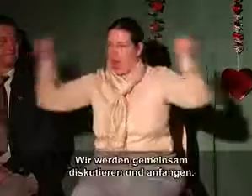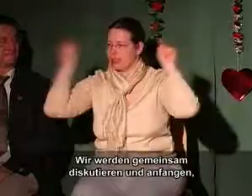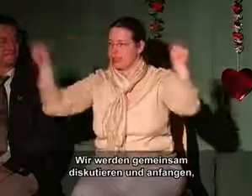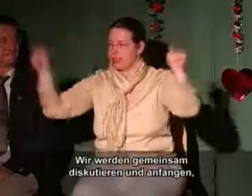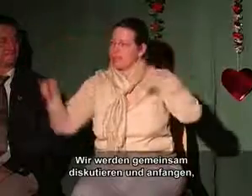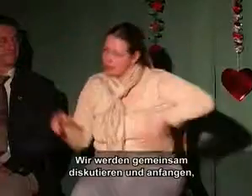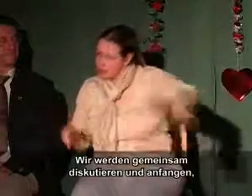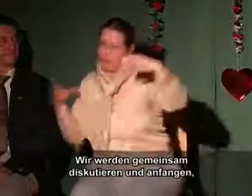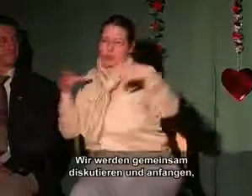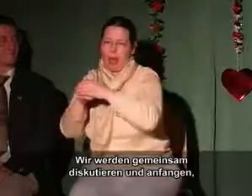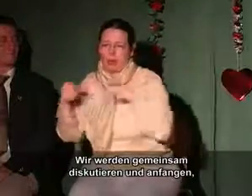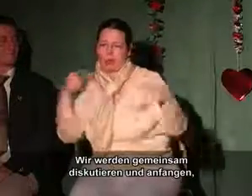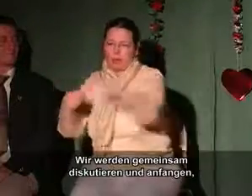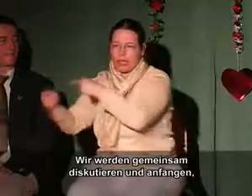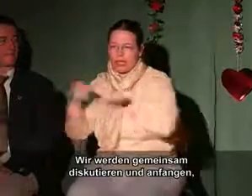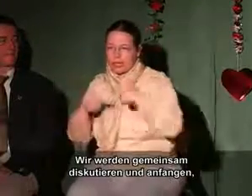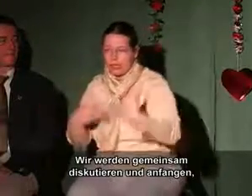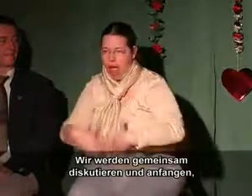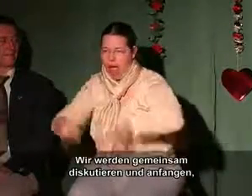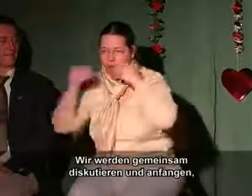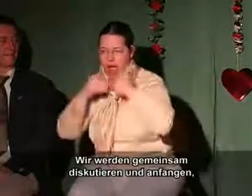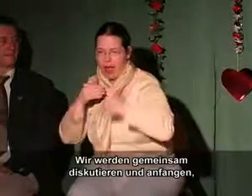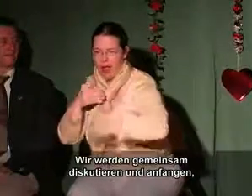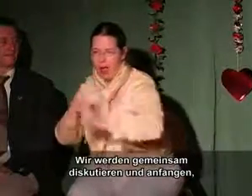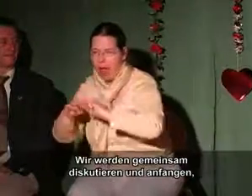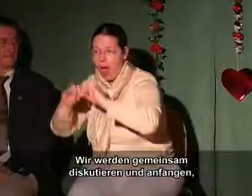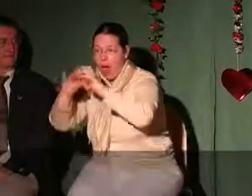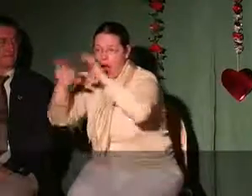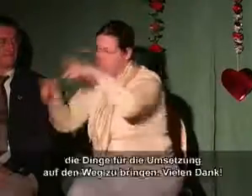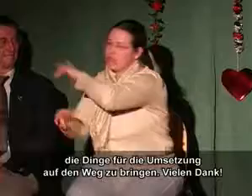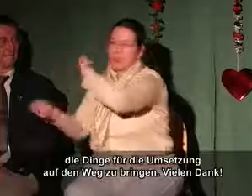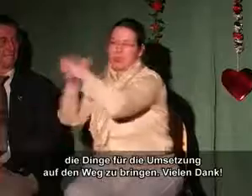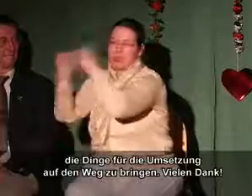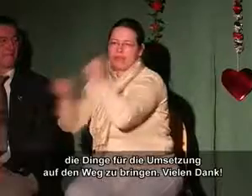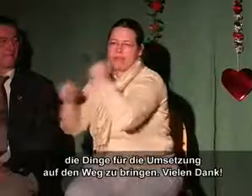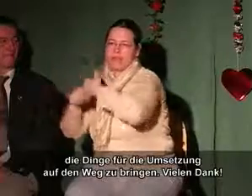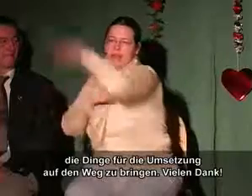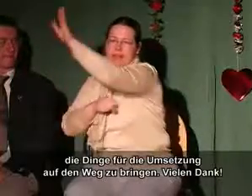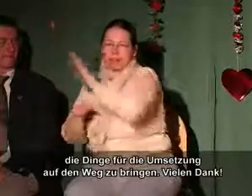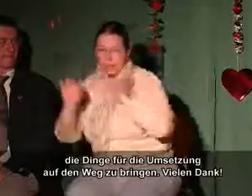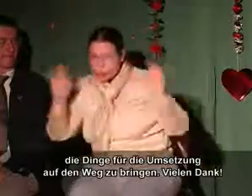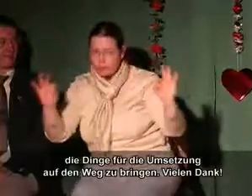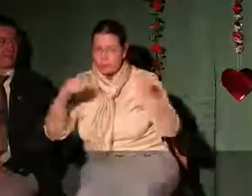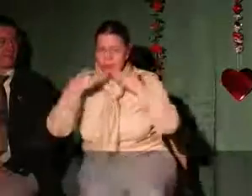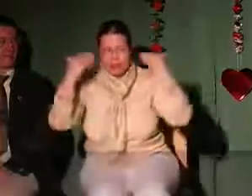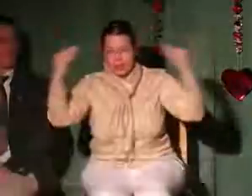Wir werden gemeinsam diskutieren. Und wir werden anfangen, die Dinge für die Umsetzung auf den Weg zu bringen. Dank. Vielen Dank.